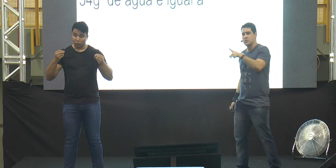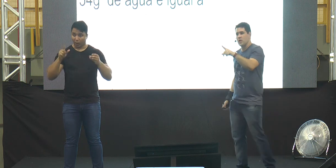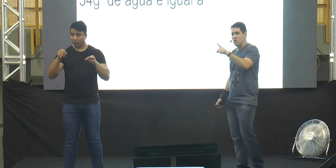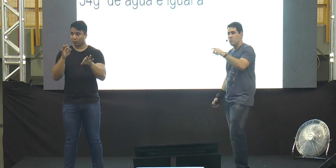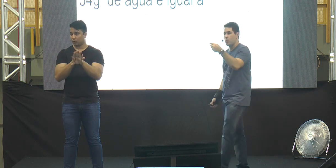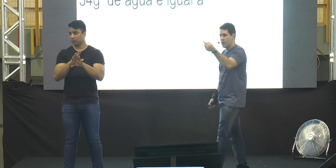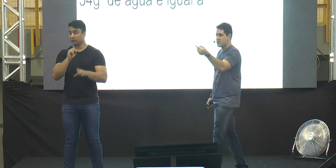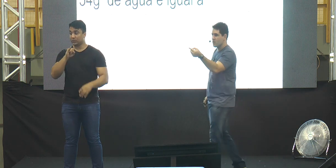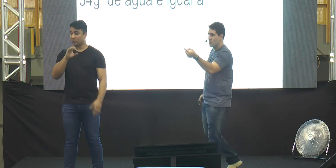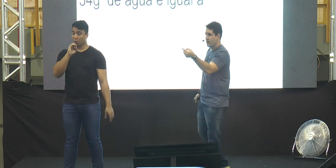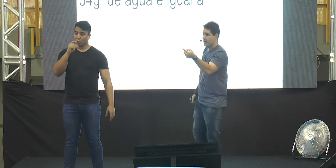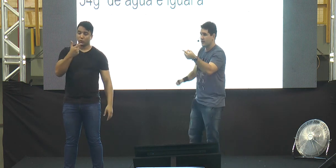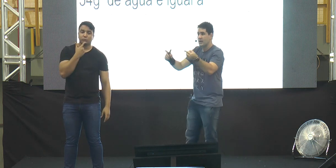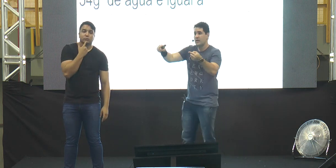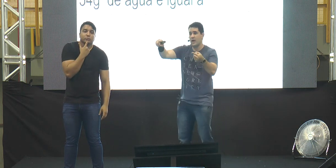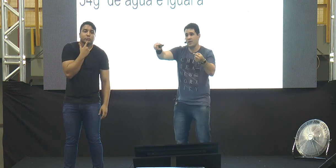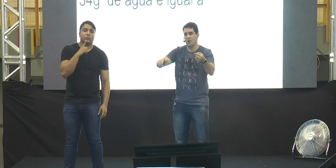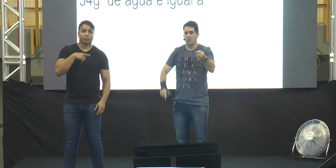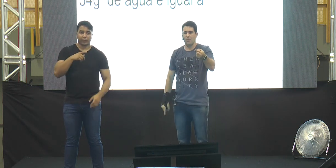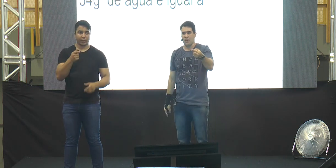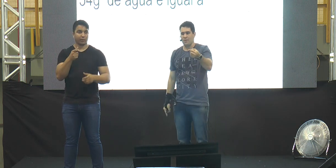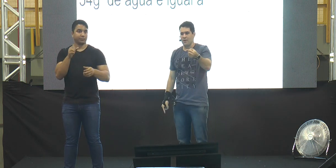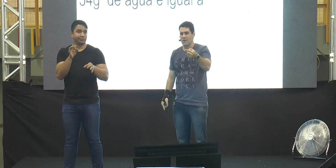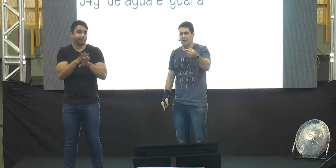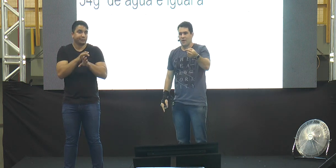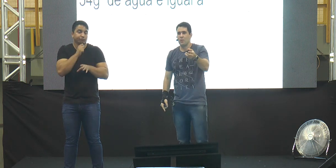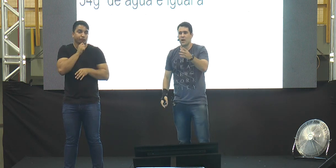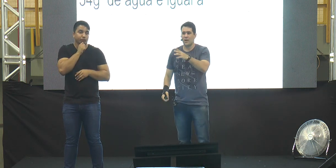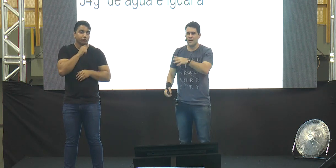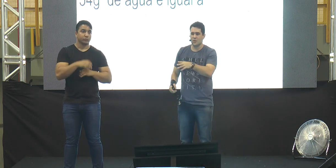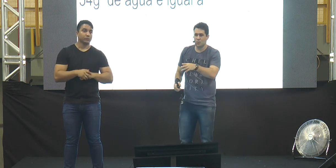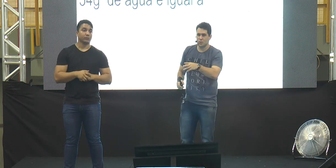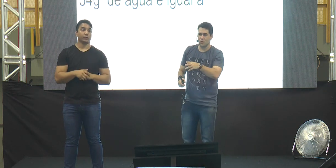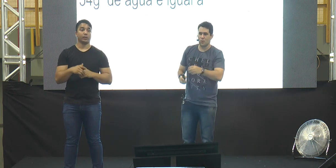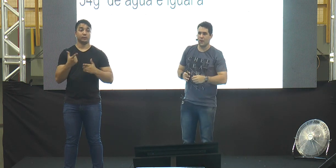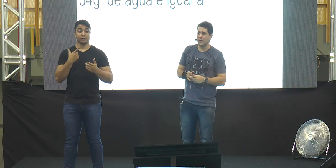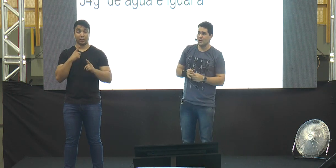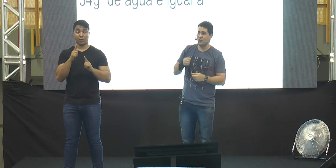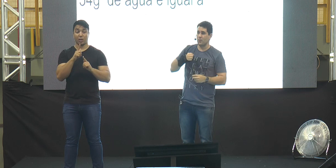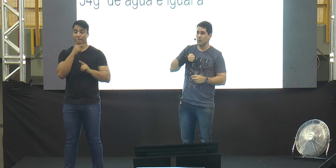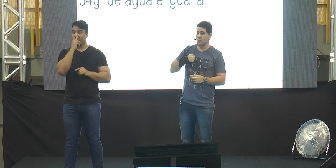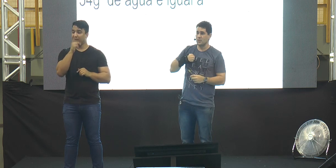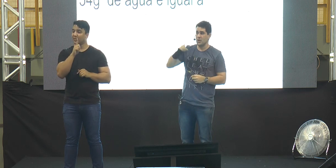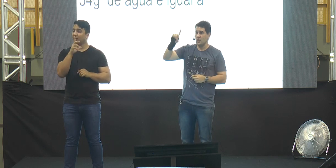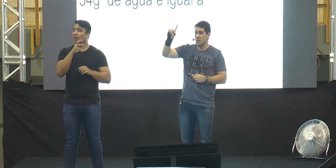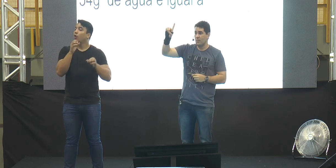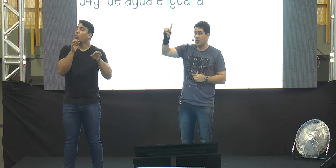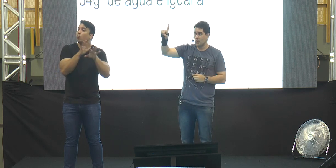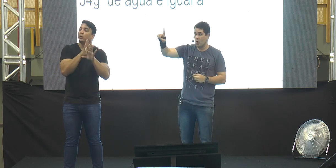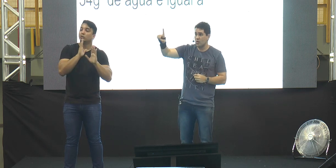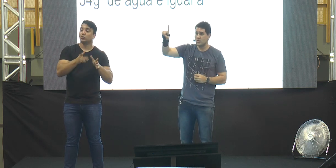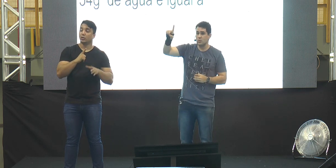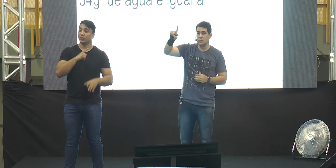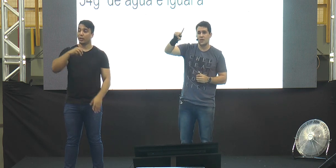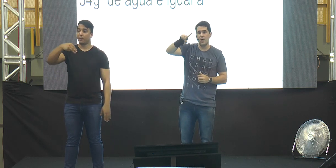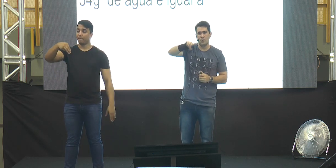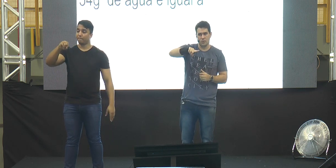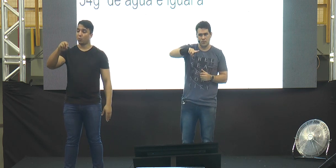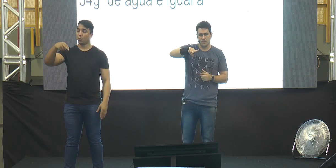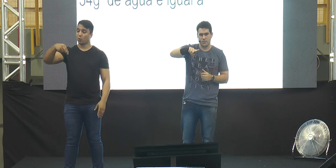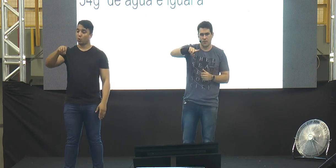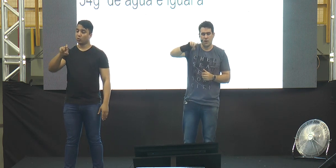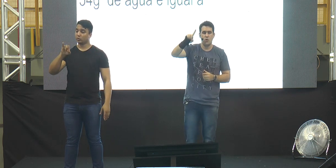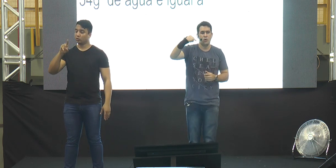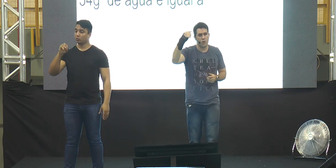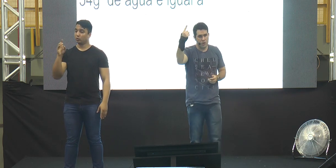pouco oxigênio, pode ser incompleta. E aí mora o problema. Porque nessa combustão incompleta, eu vou produzir monóxido de